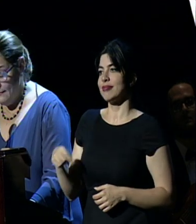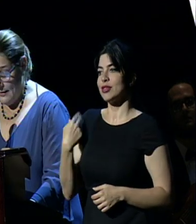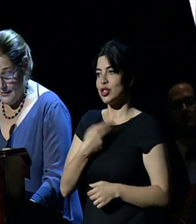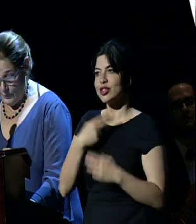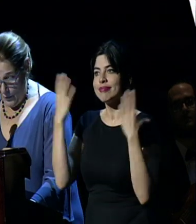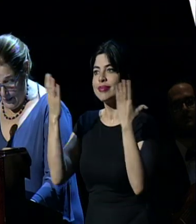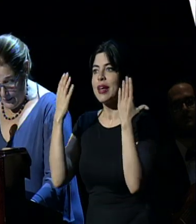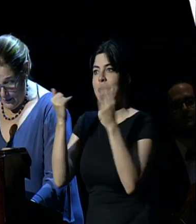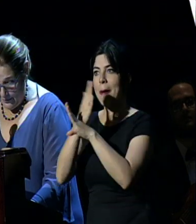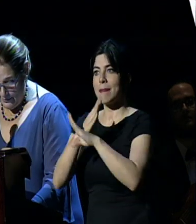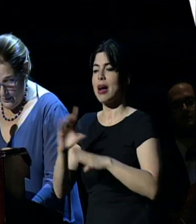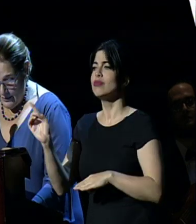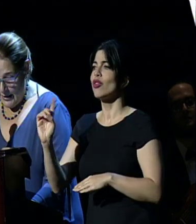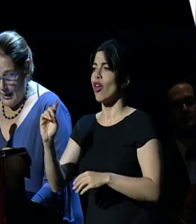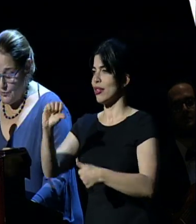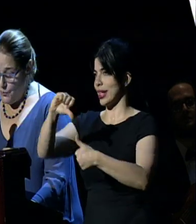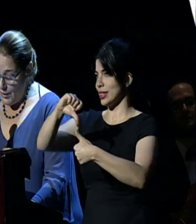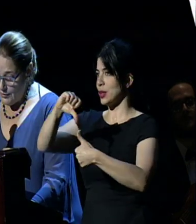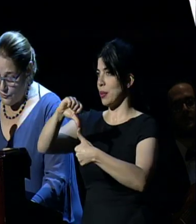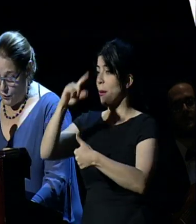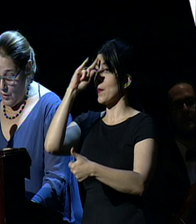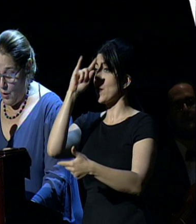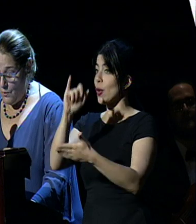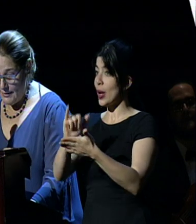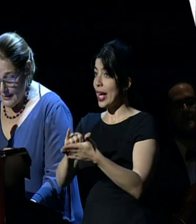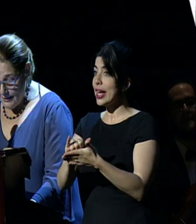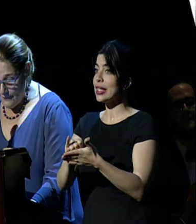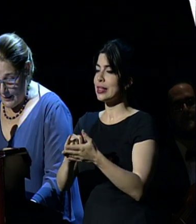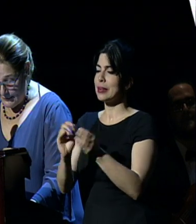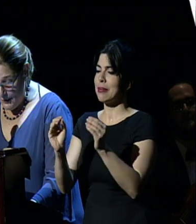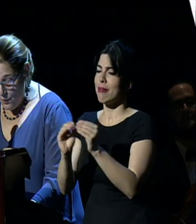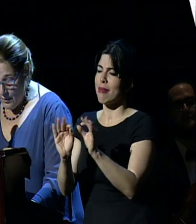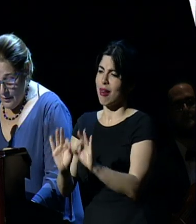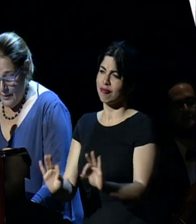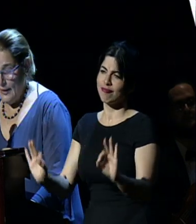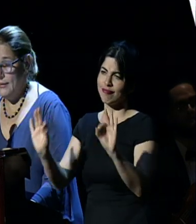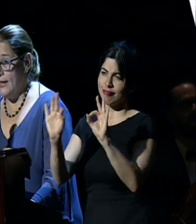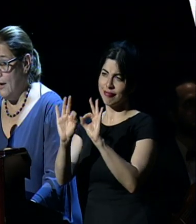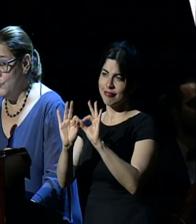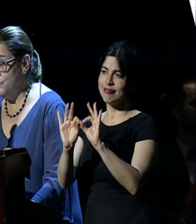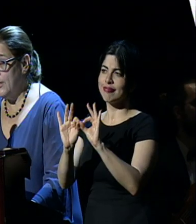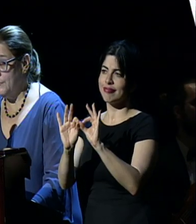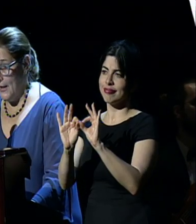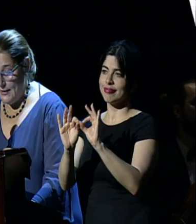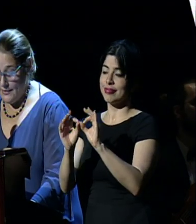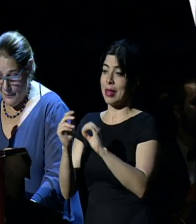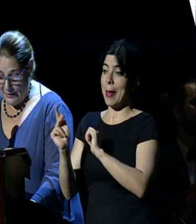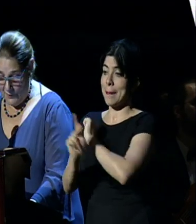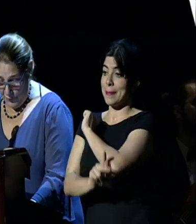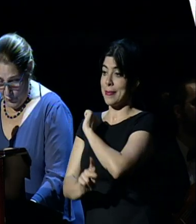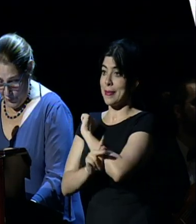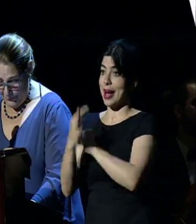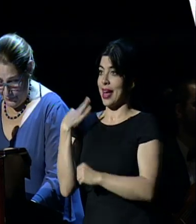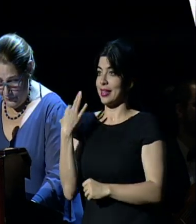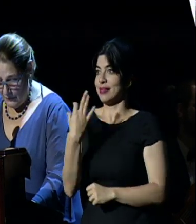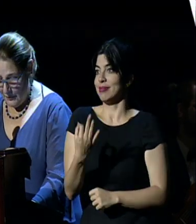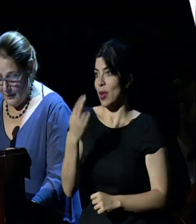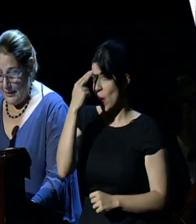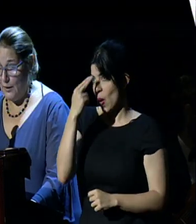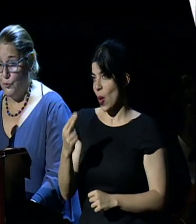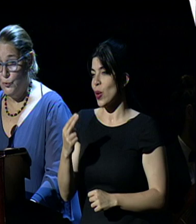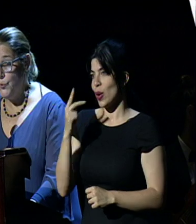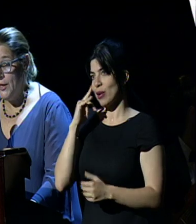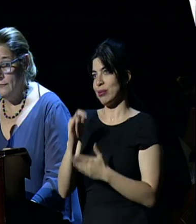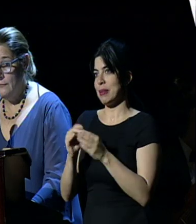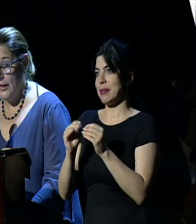paz en Centroamérica. Es por esto aún más significativo que seamos el país invitado de honor.